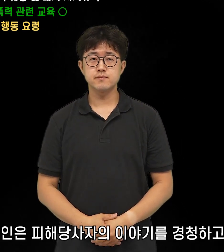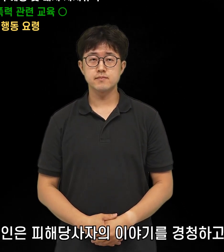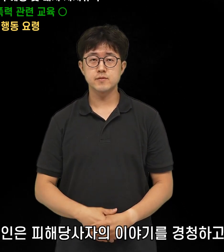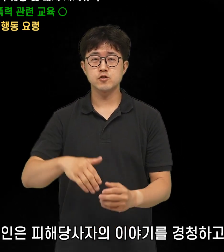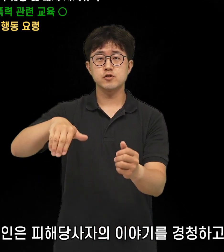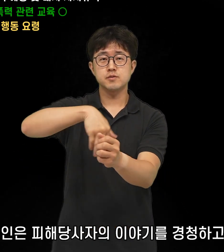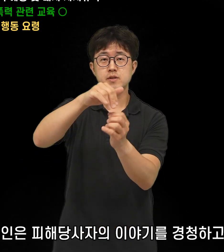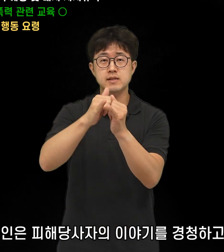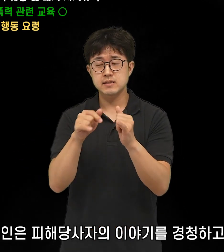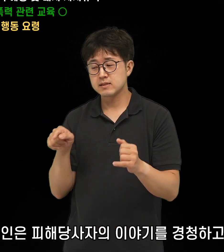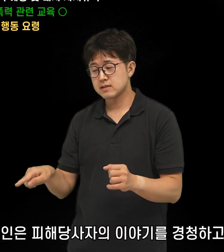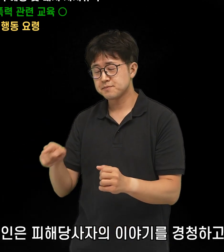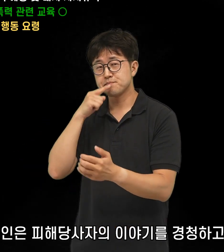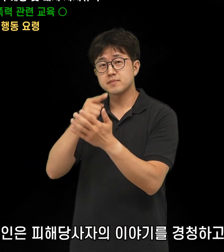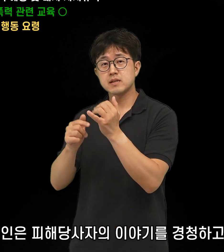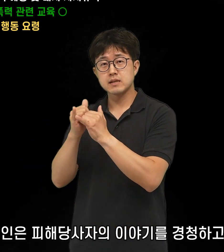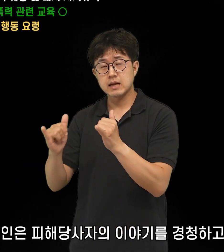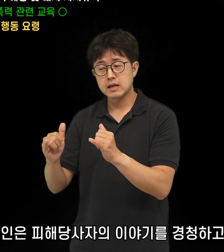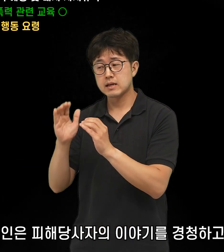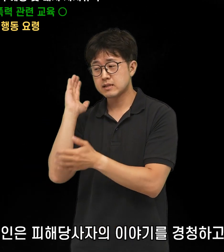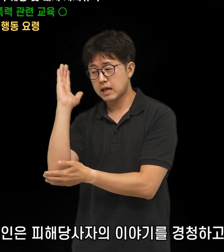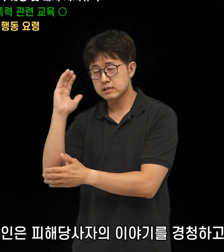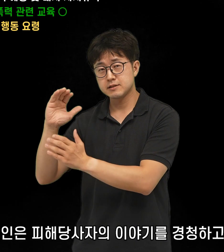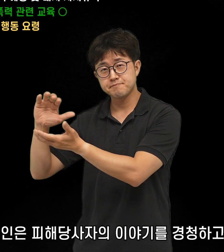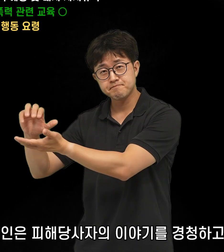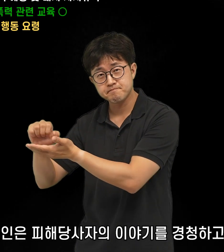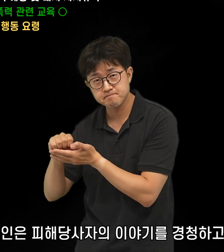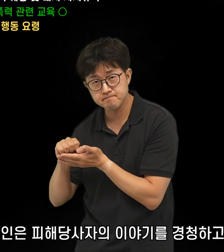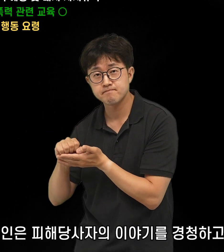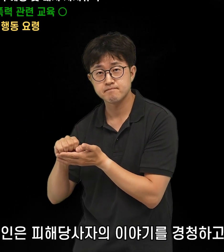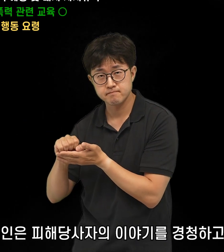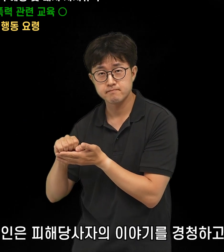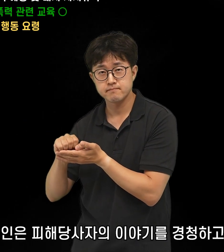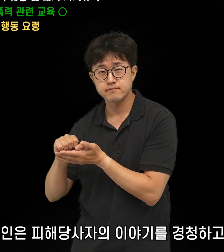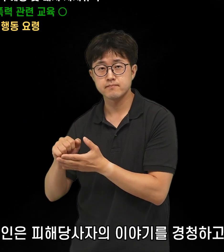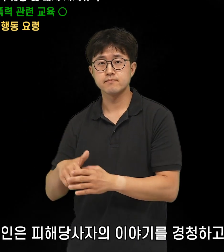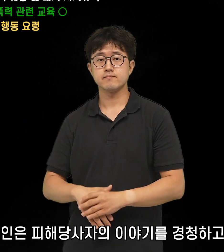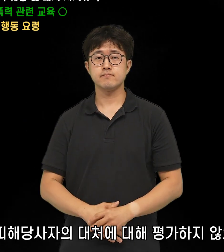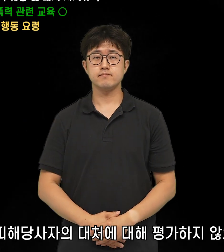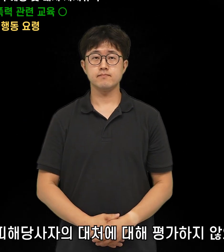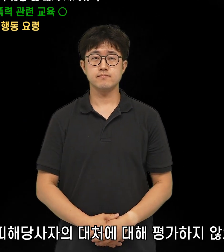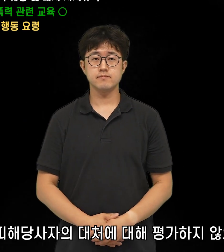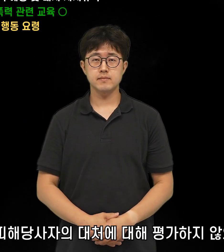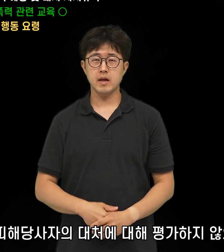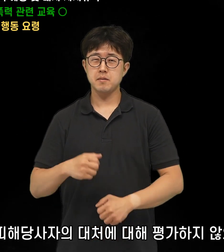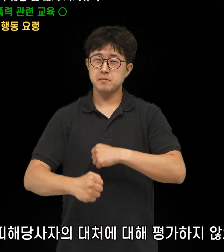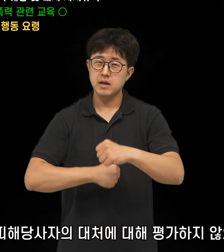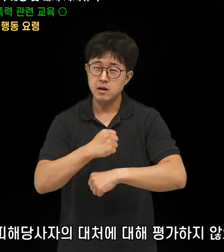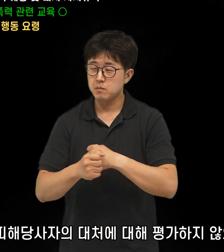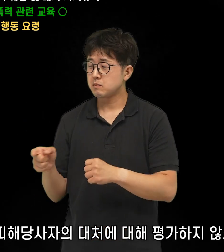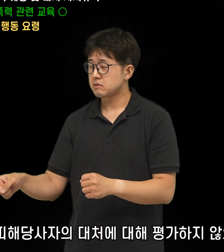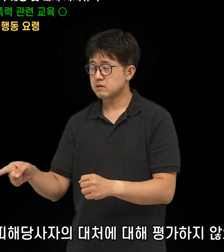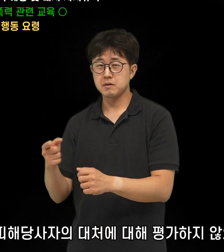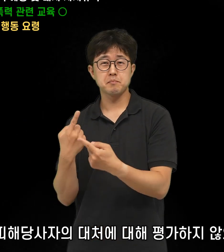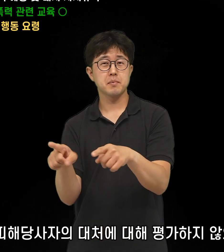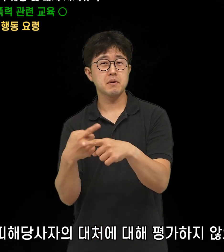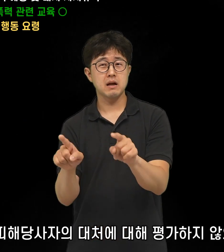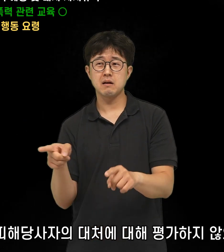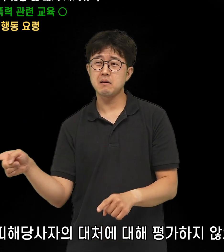주변인은 피해 당사자의 이야기를 경청하고 함부로 피해 당사자의 대처에 대해